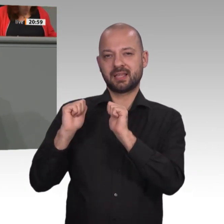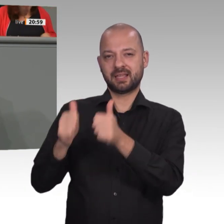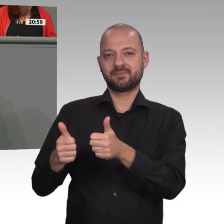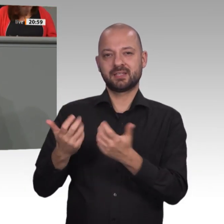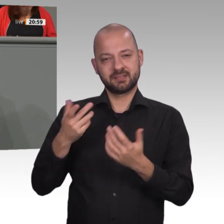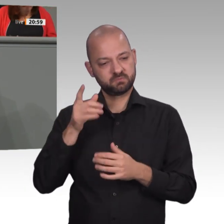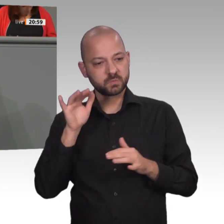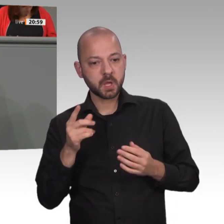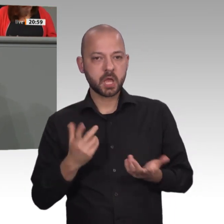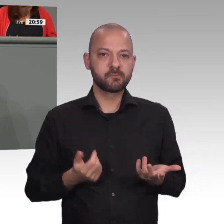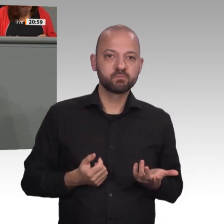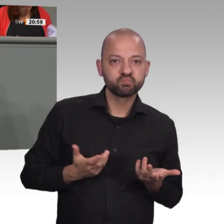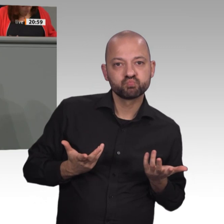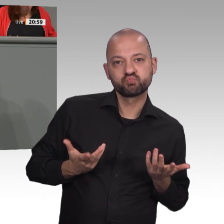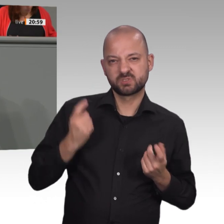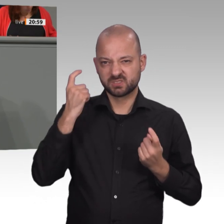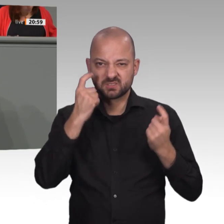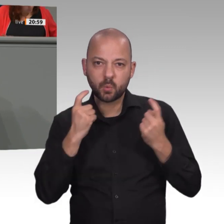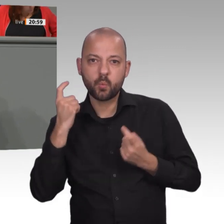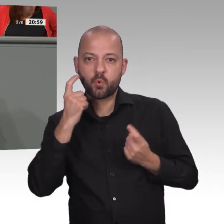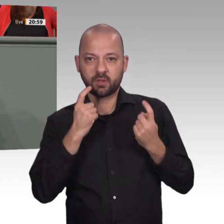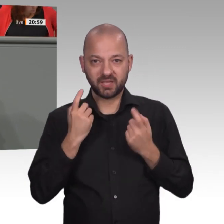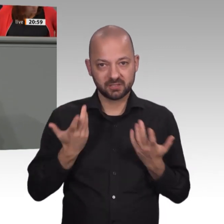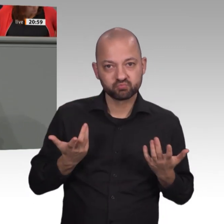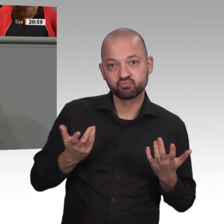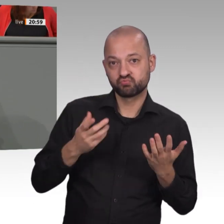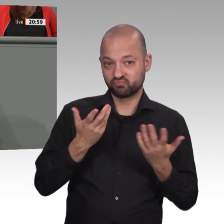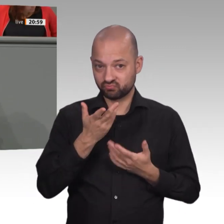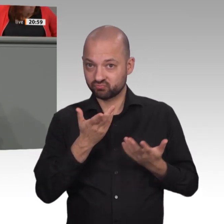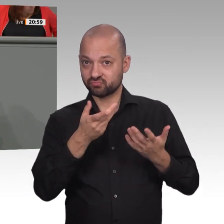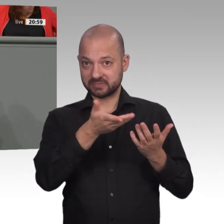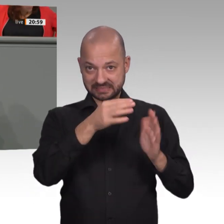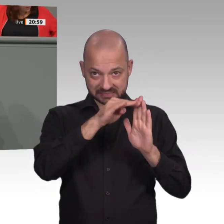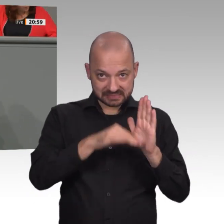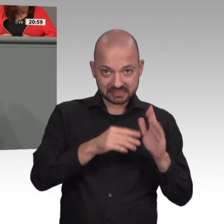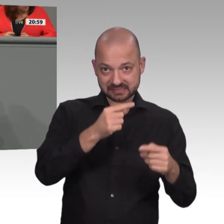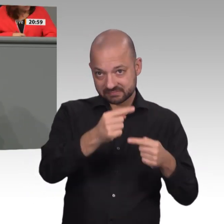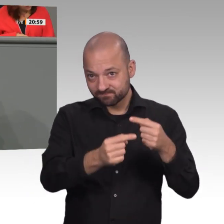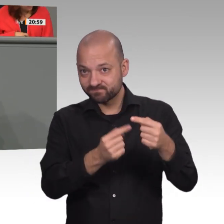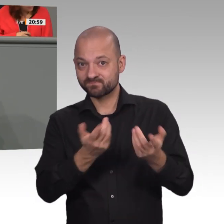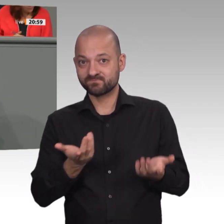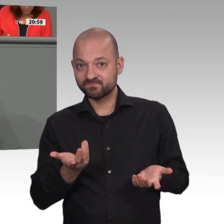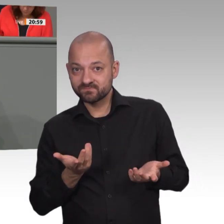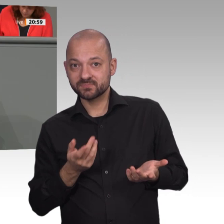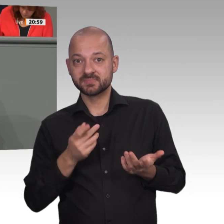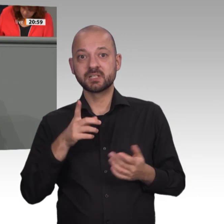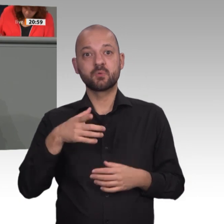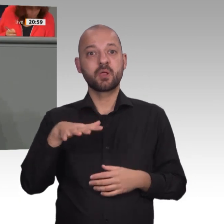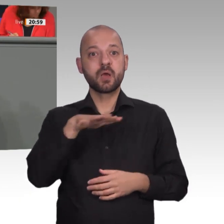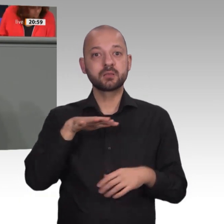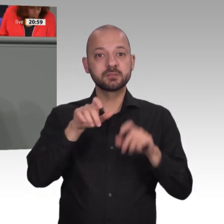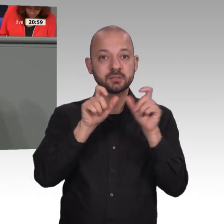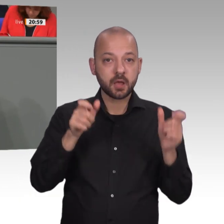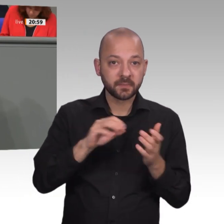im Vorbereitungsprozess und Zweifel an der Erreichung der gesetzlichen Ziele des Bundesteilhabegesetzes.